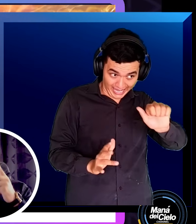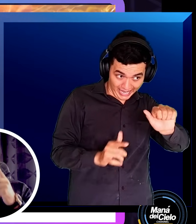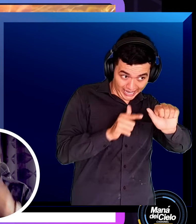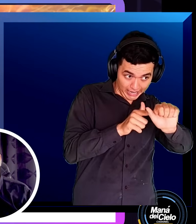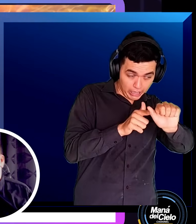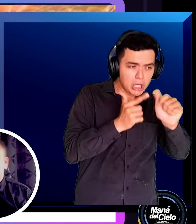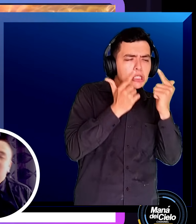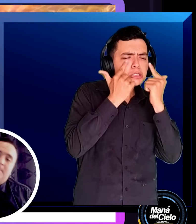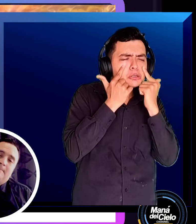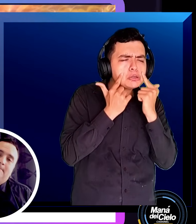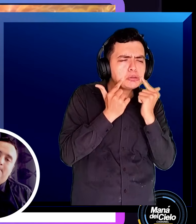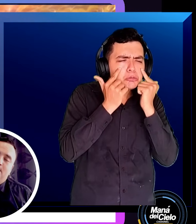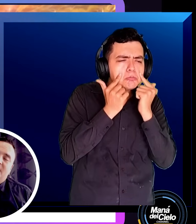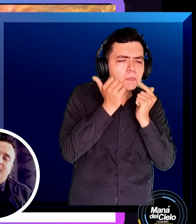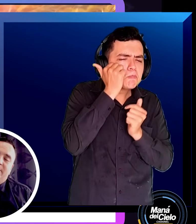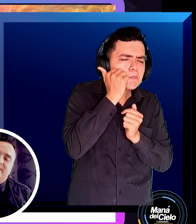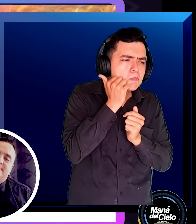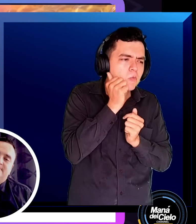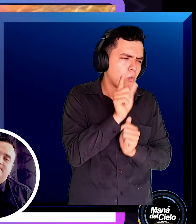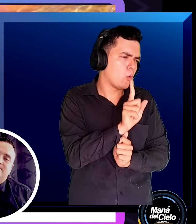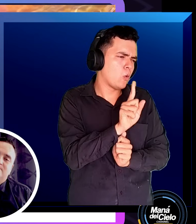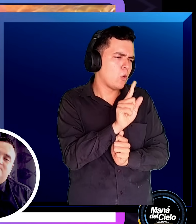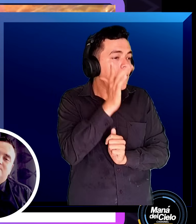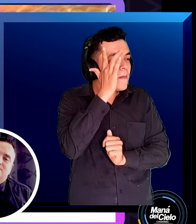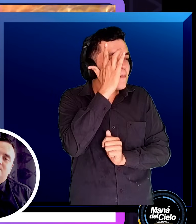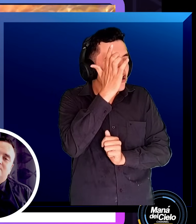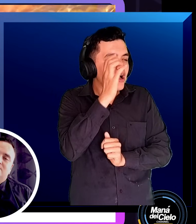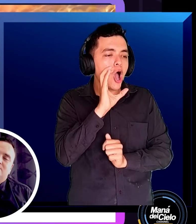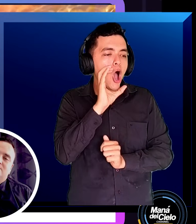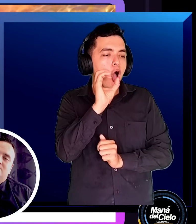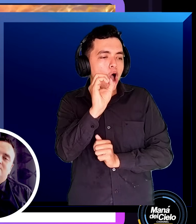que los discípulos de Jesús no estaban haciendo?